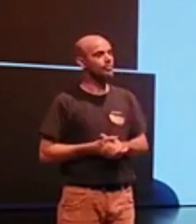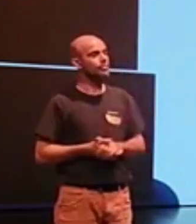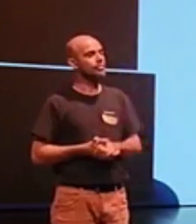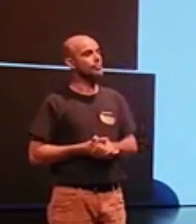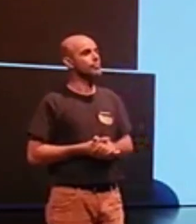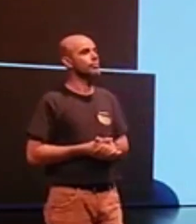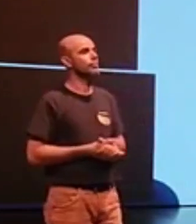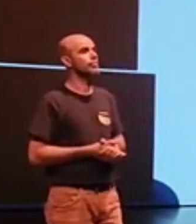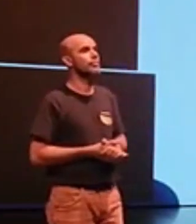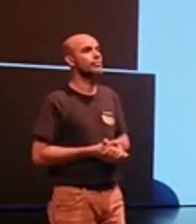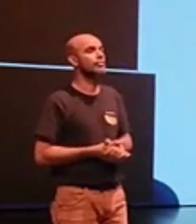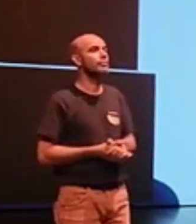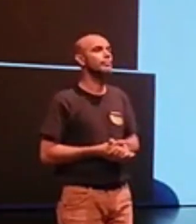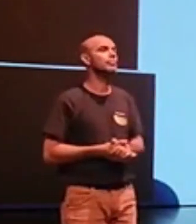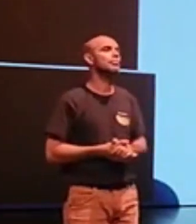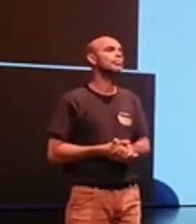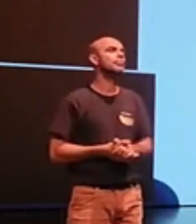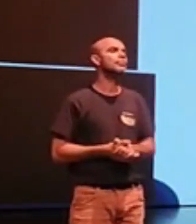Deixa eu ver se vai.